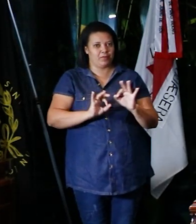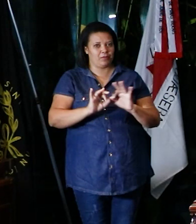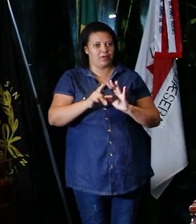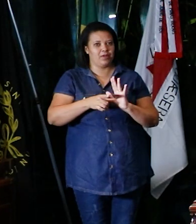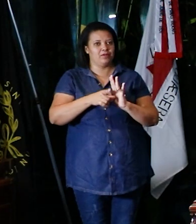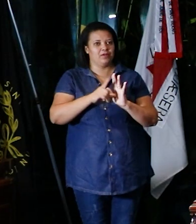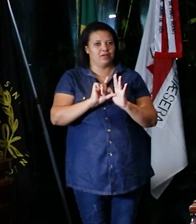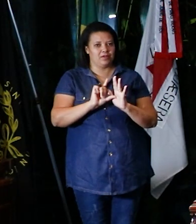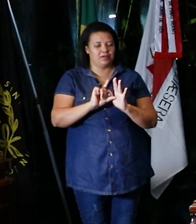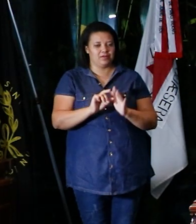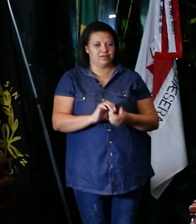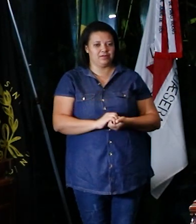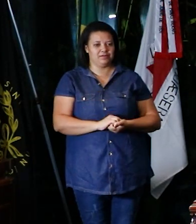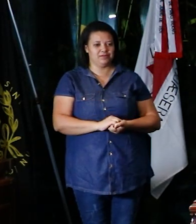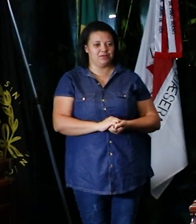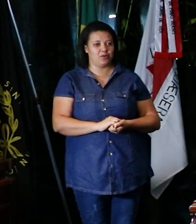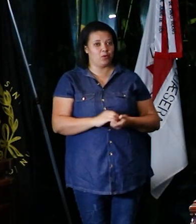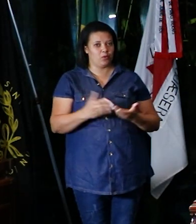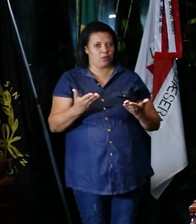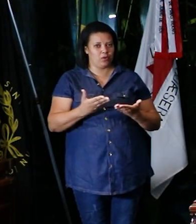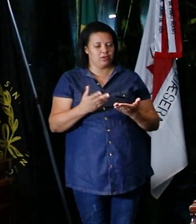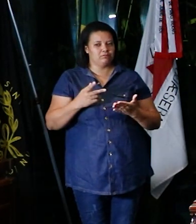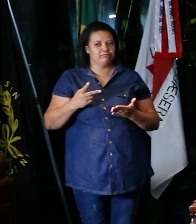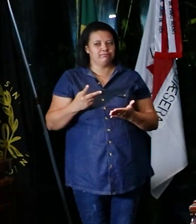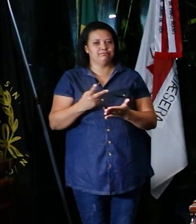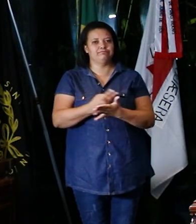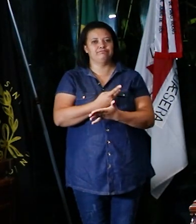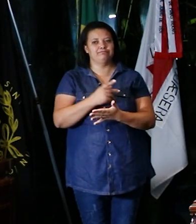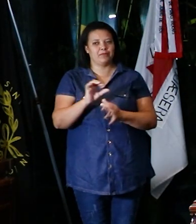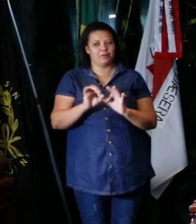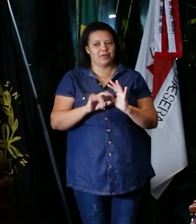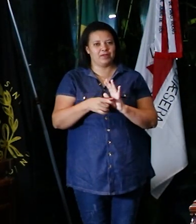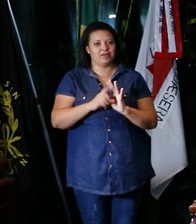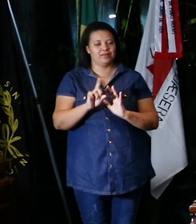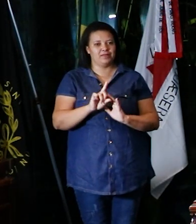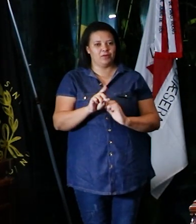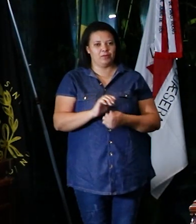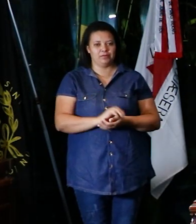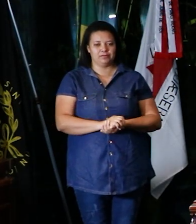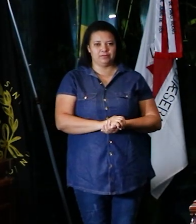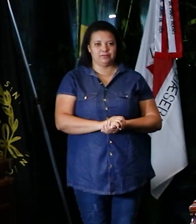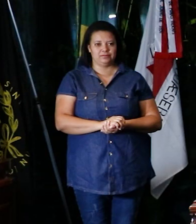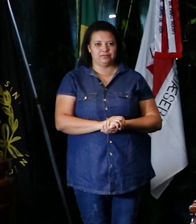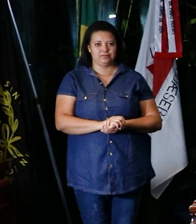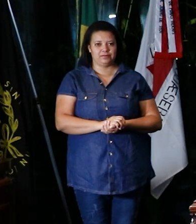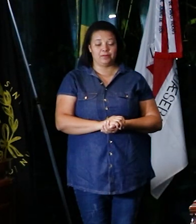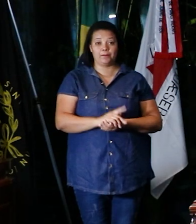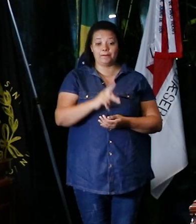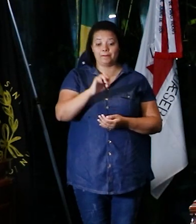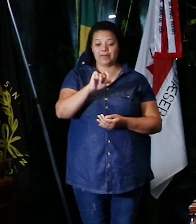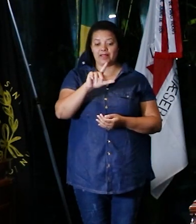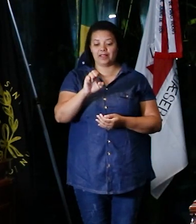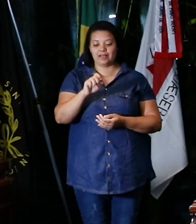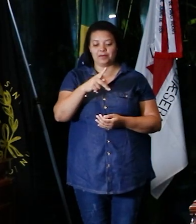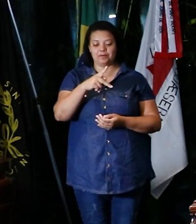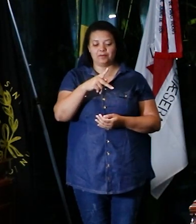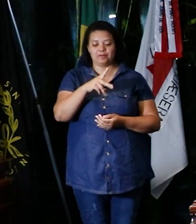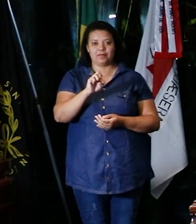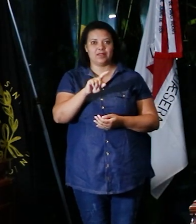preparado antes desta vez. Desta vez. Peló, Pelé, pelota,